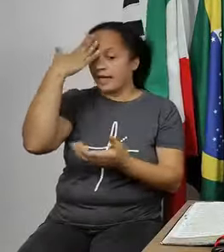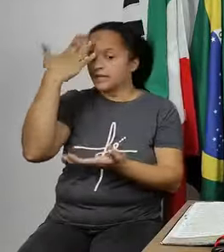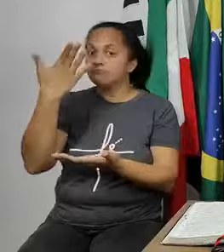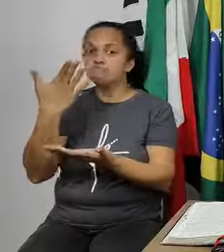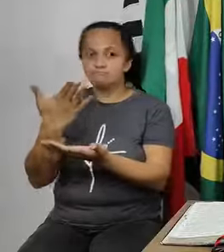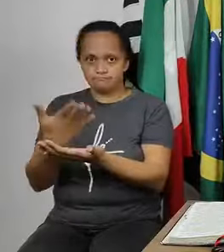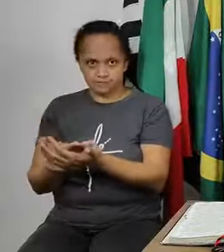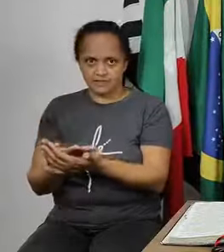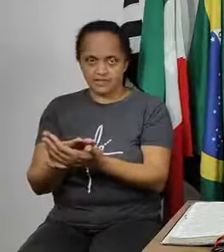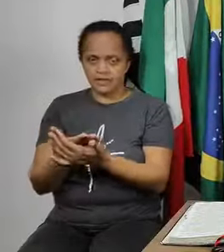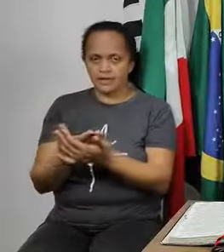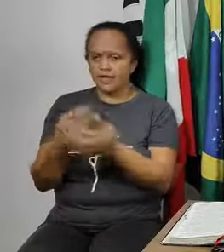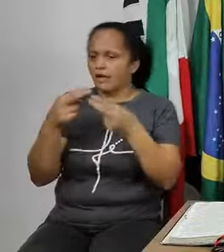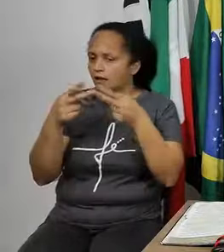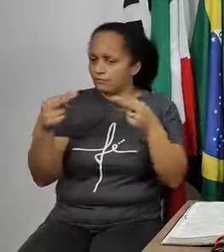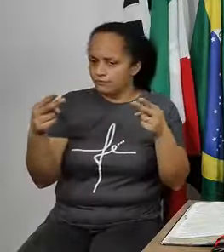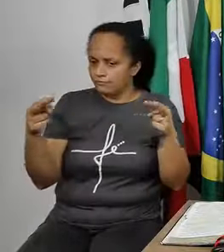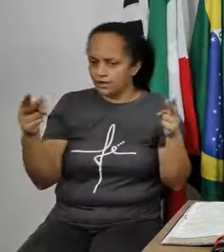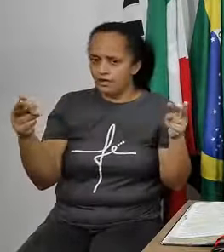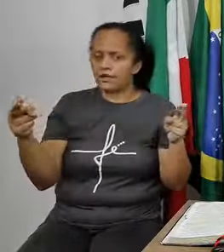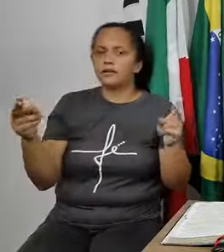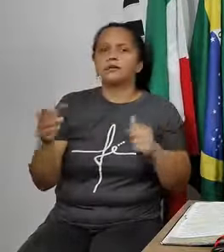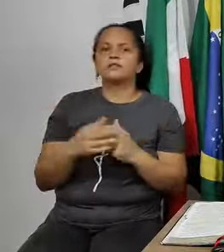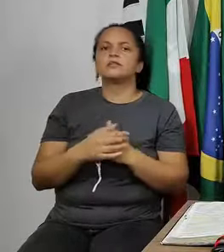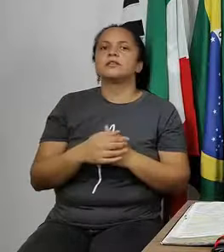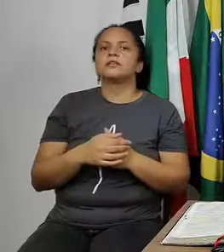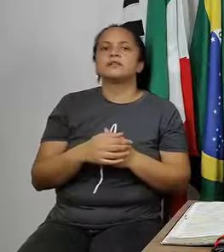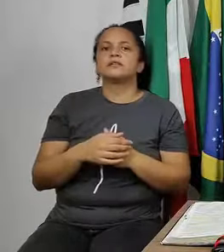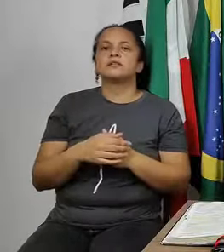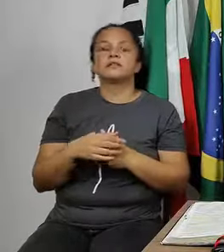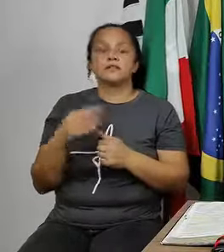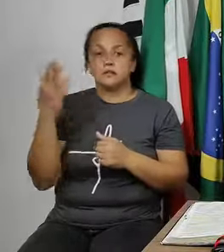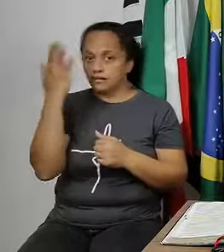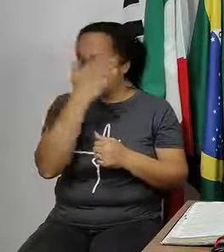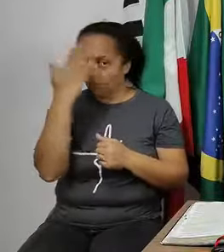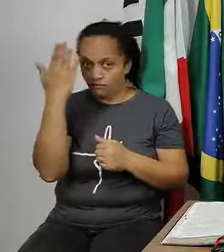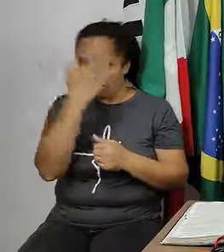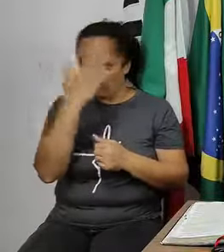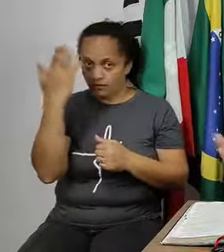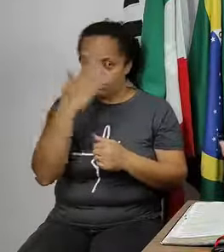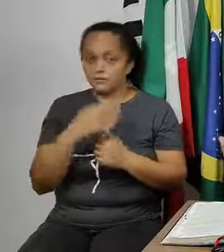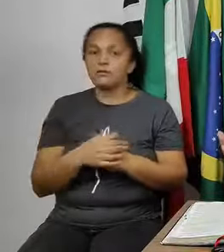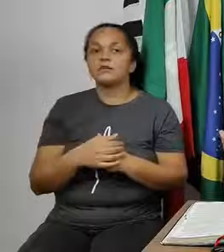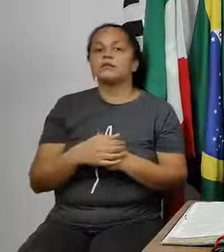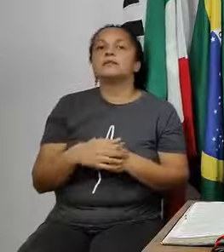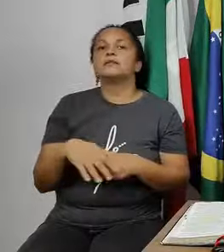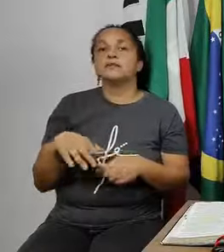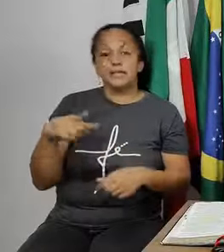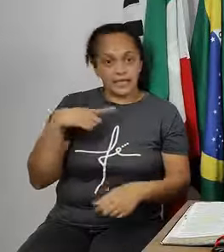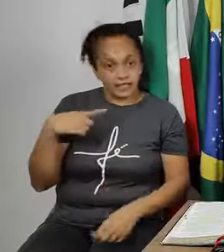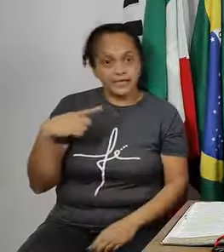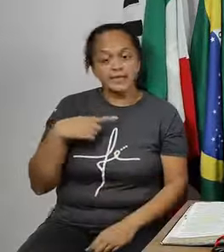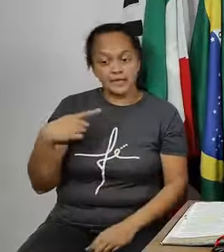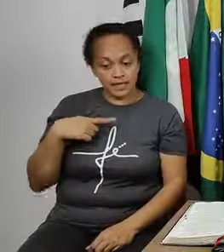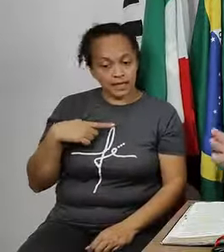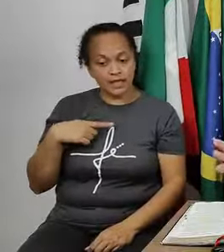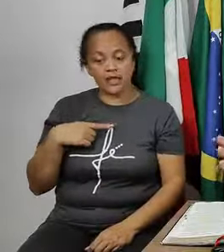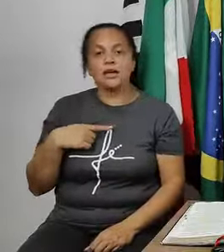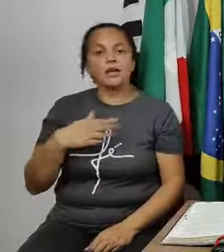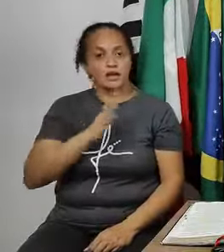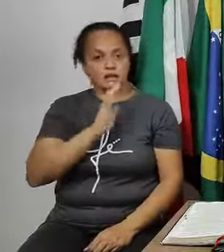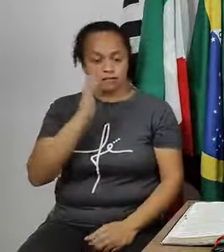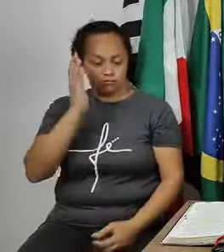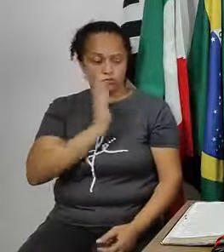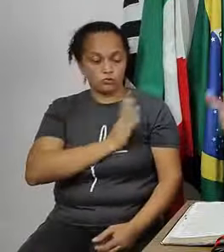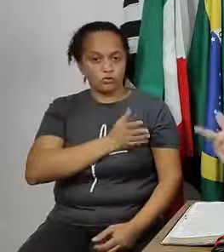se cumpram, né? Promessa. E é a forte convicção, né? De